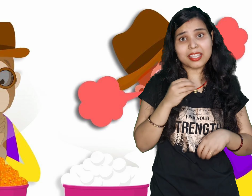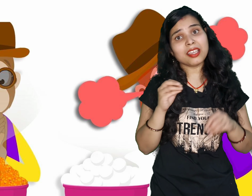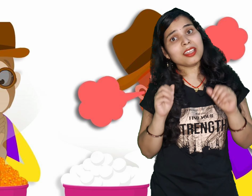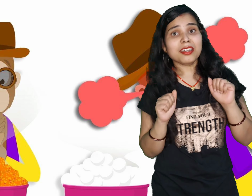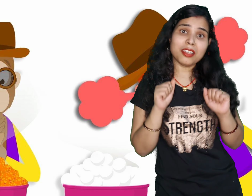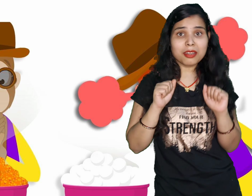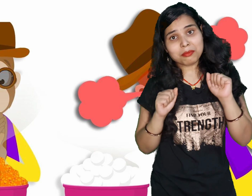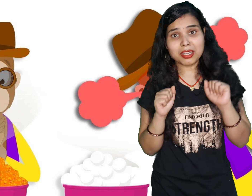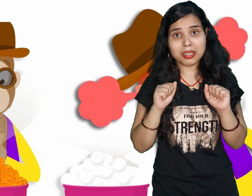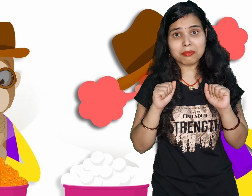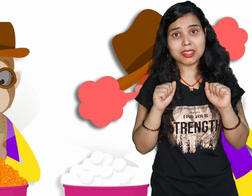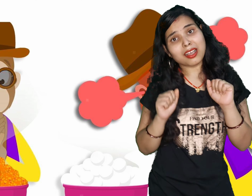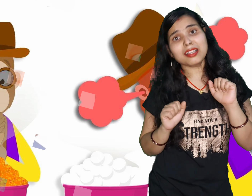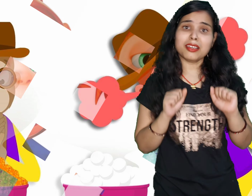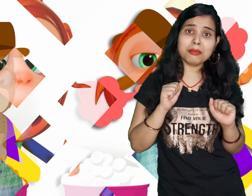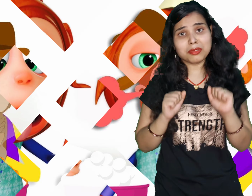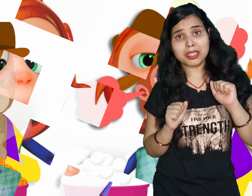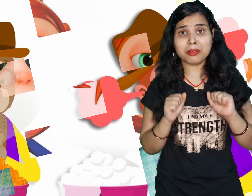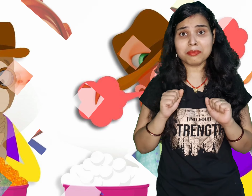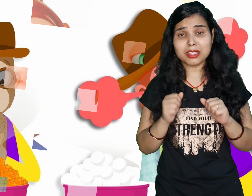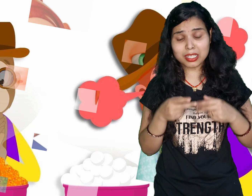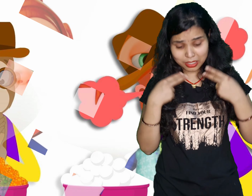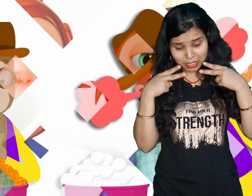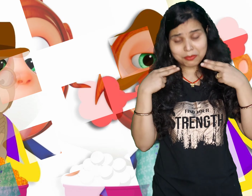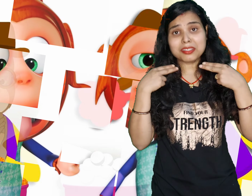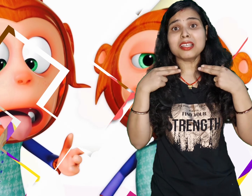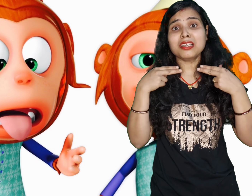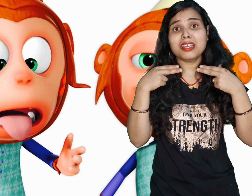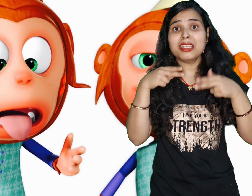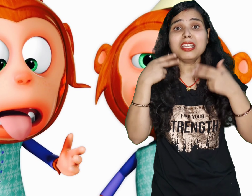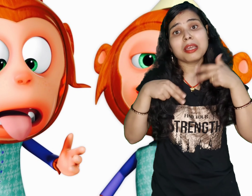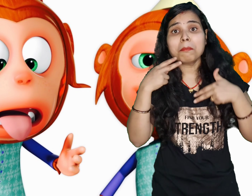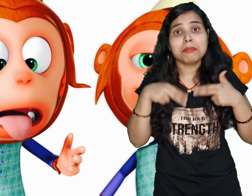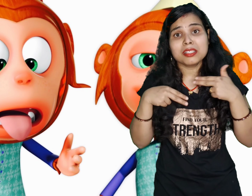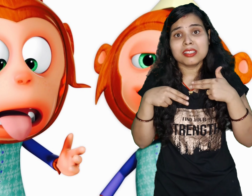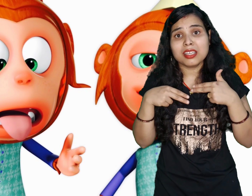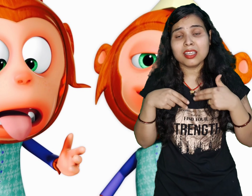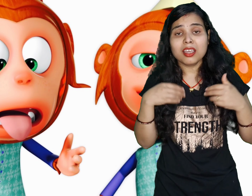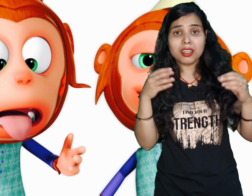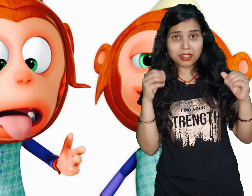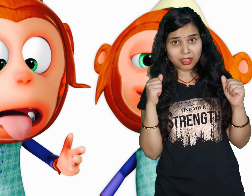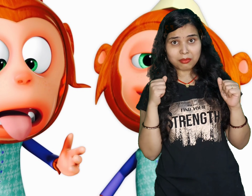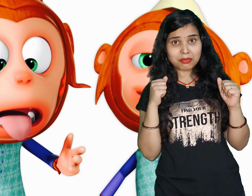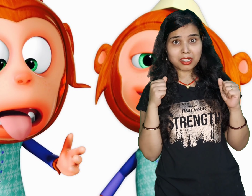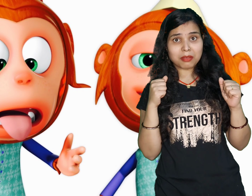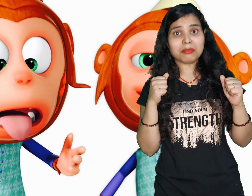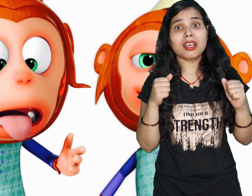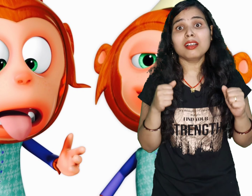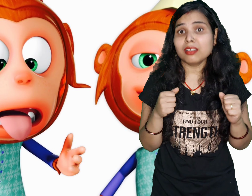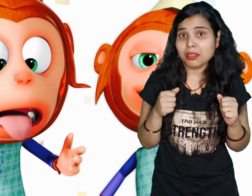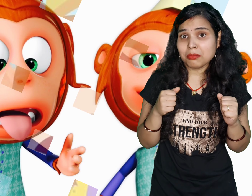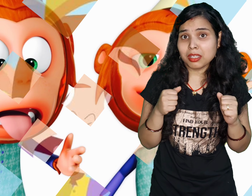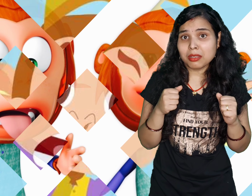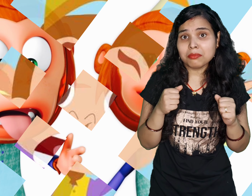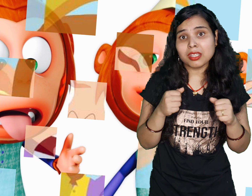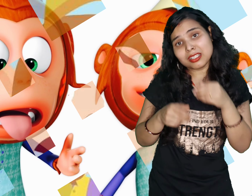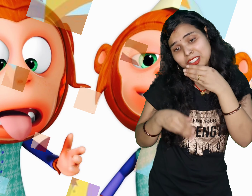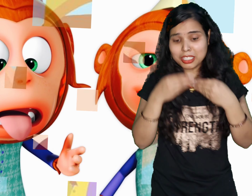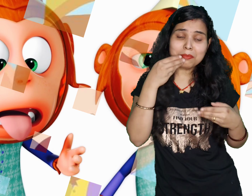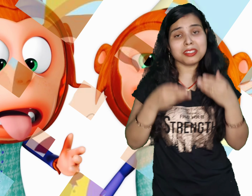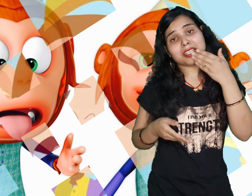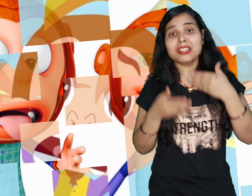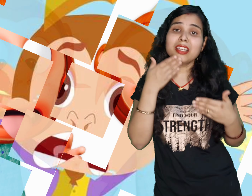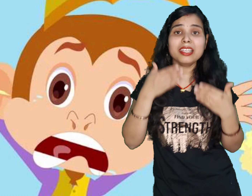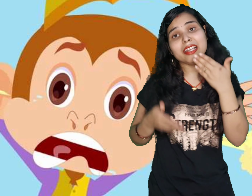गप से। नरम नरम था गरम गरम था जीभ चल गई लप से। नरम नरम था गरम गरम